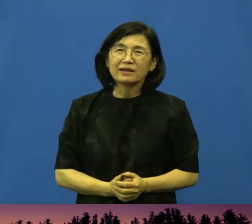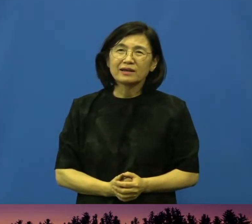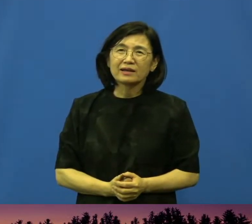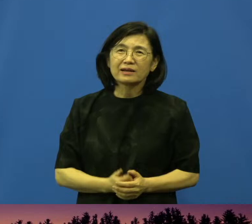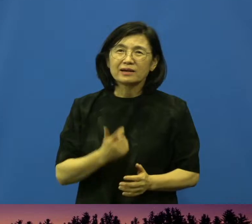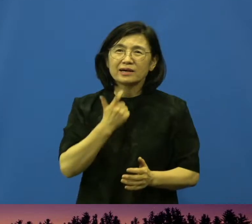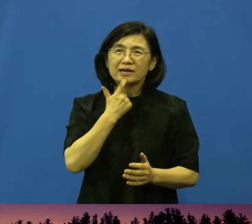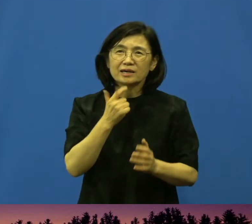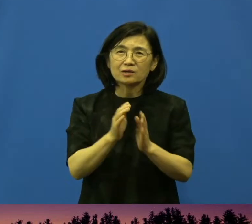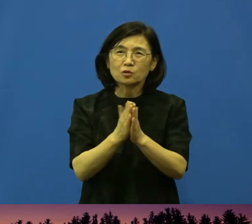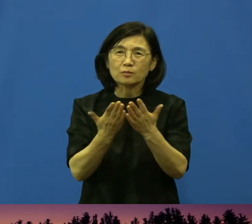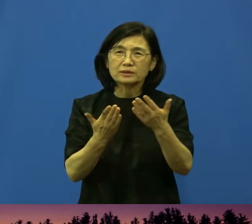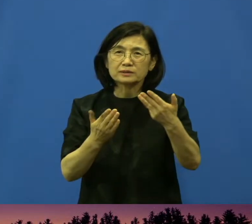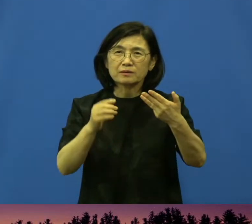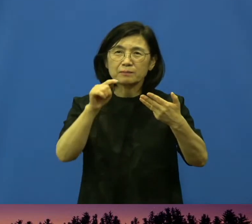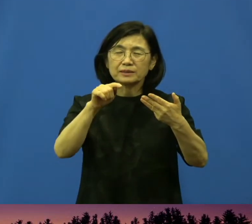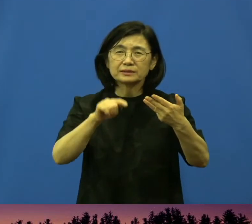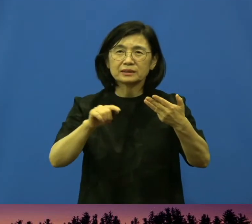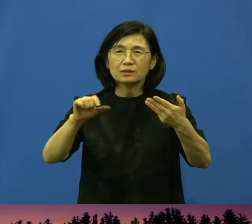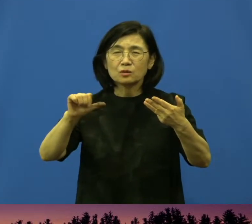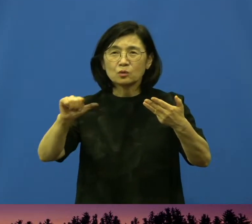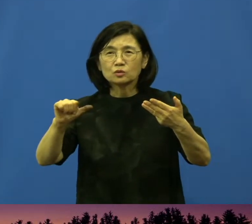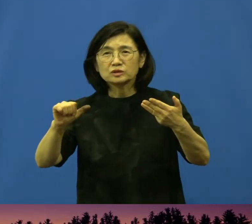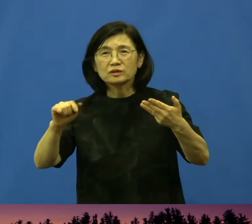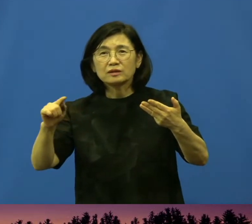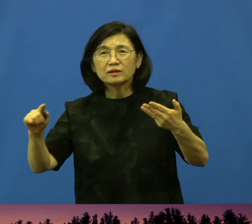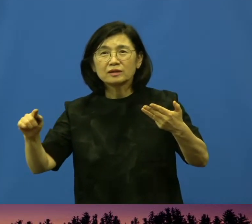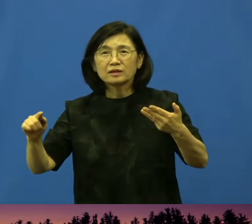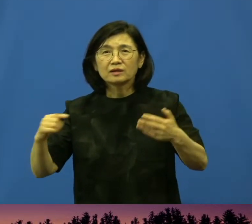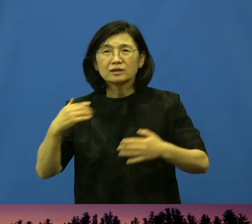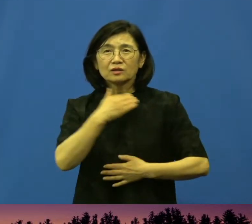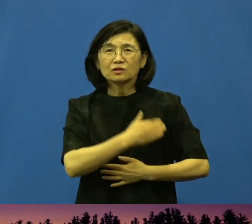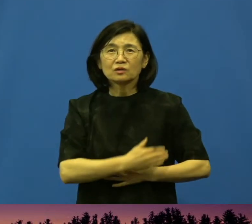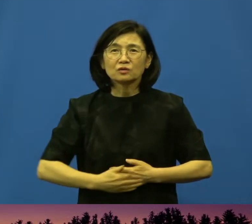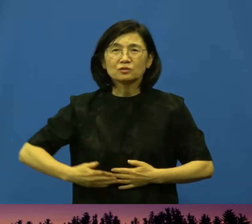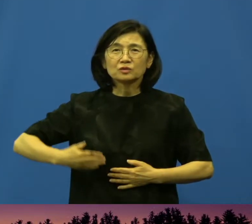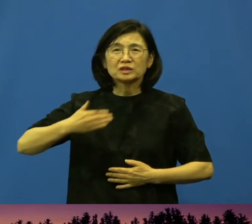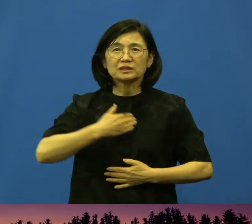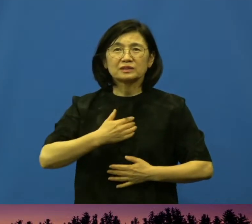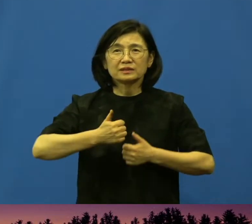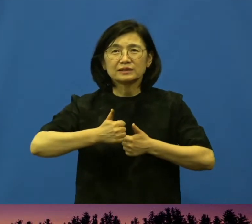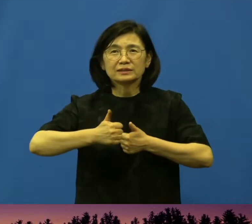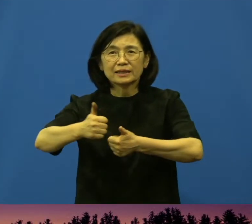로마서 8장 5절로 8절에서 이렇게 표현해요. 육신을 따르는 자,